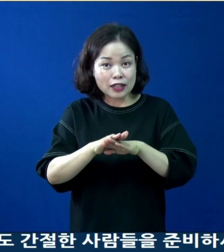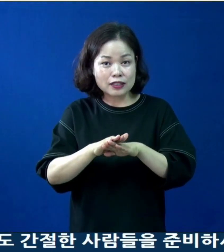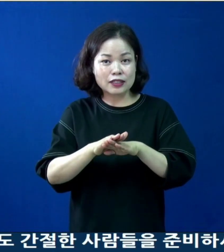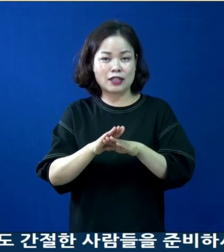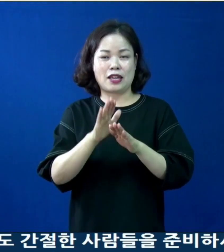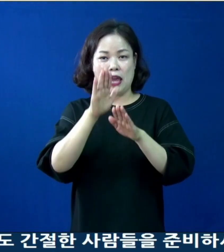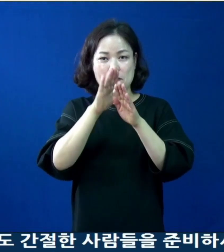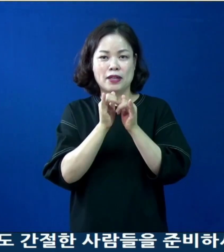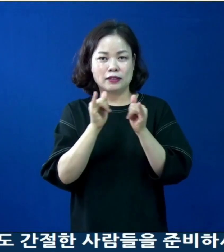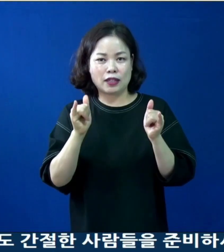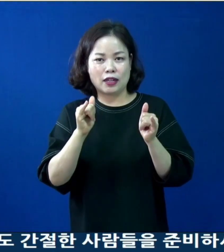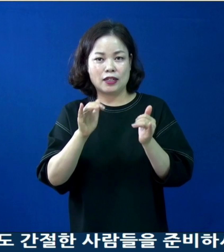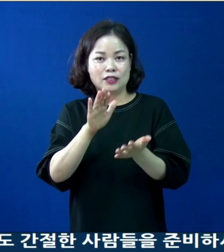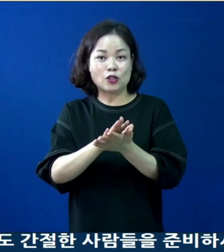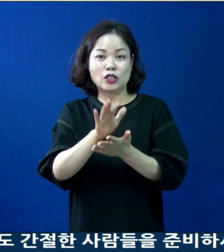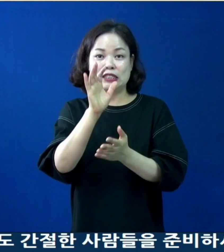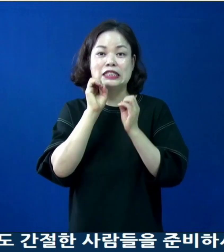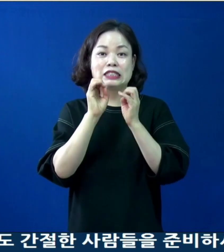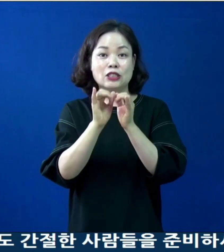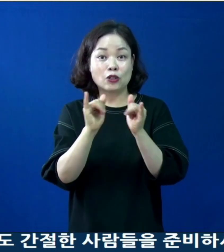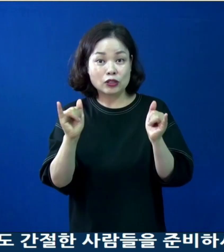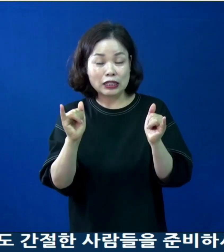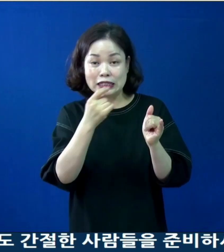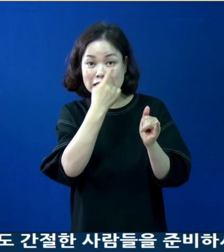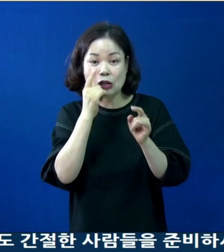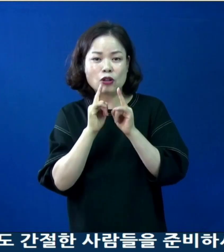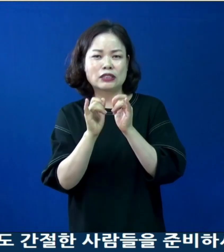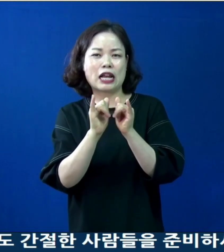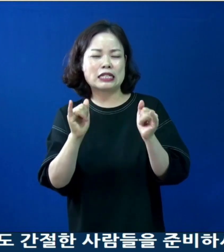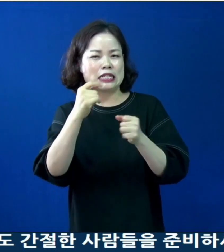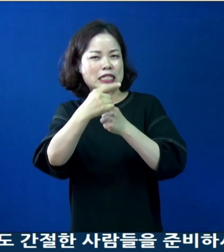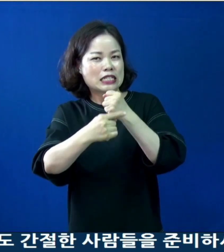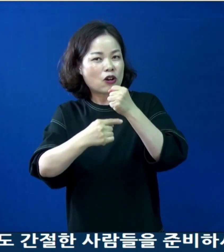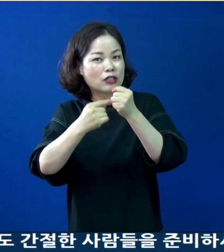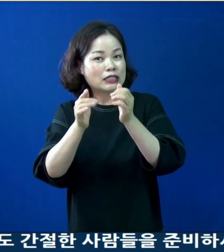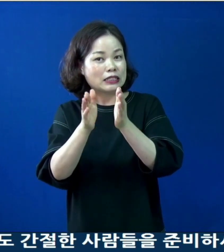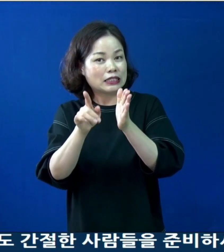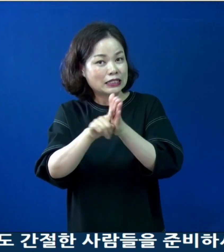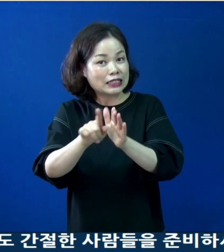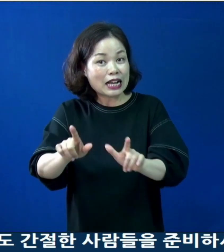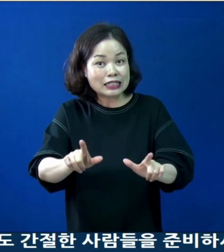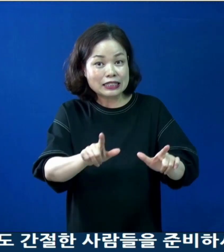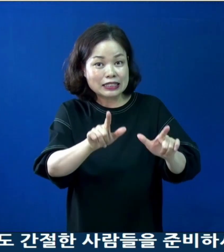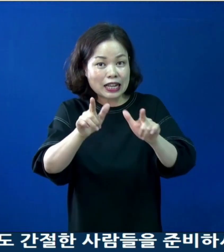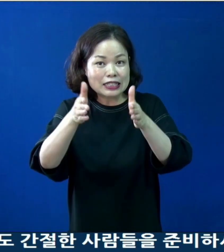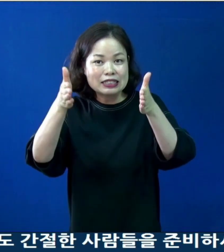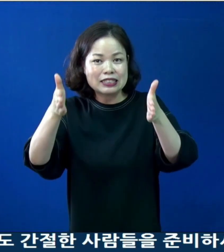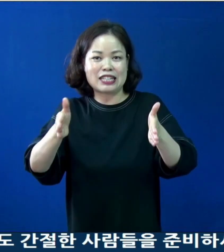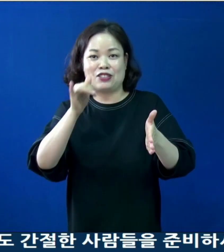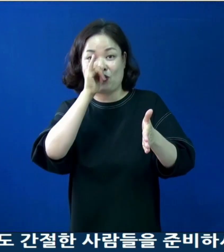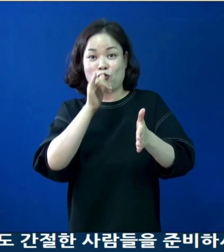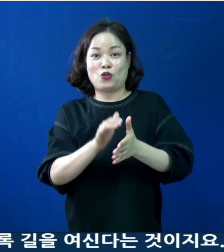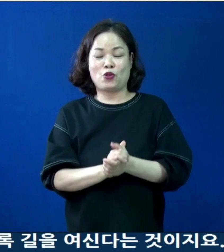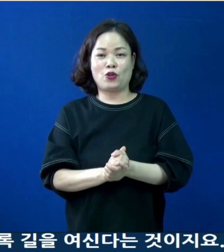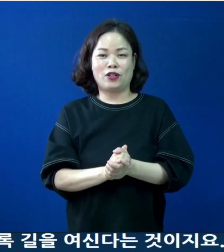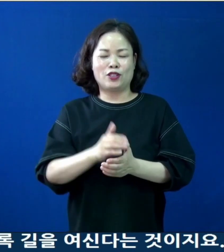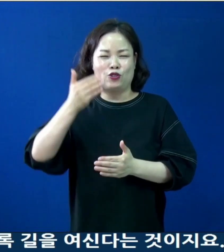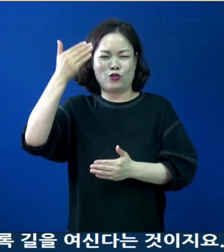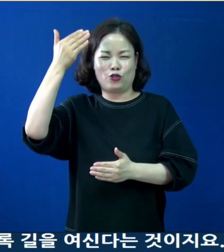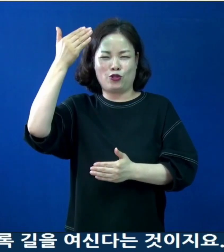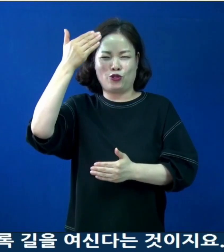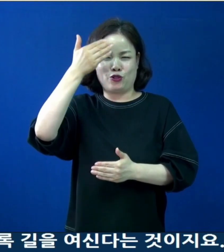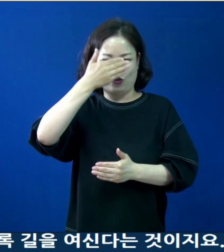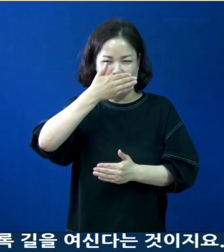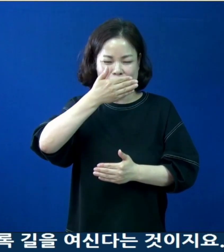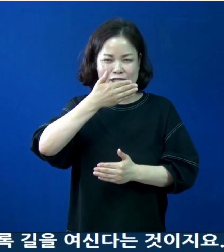증거자, 이런 그 목표를 가지고 1년을 신앙생활 해온 기간이 있었습니다. 순수한